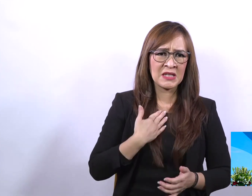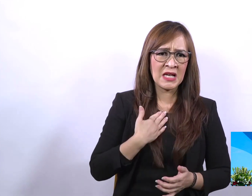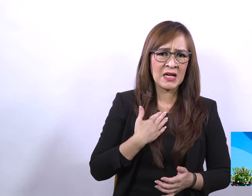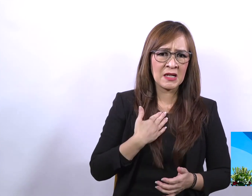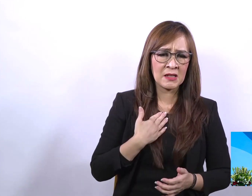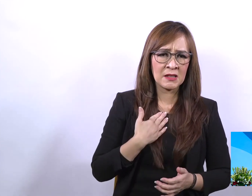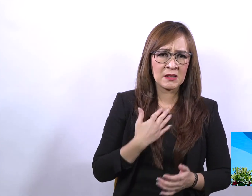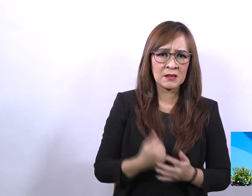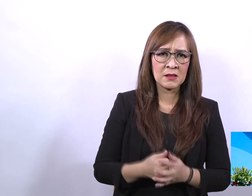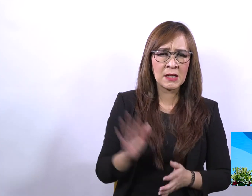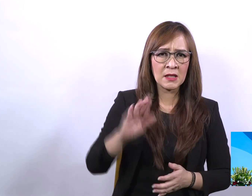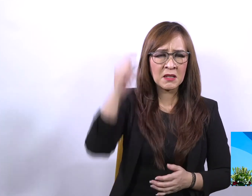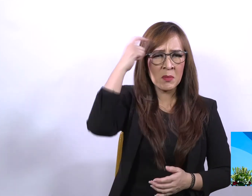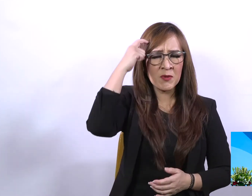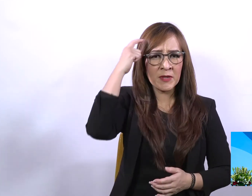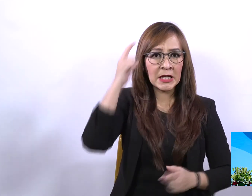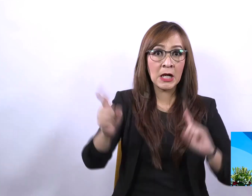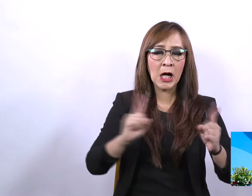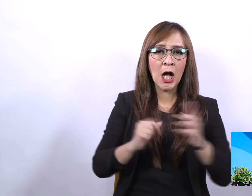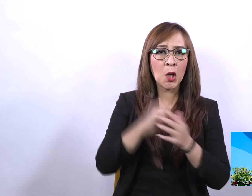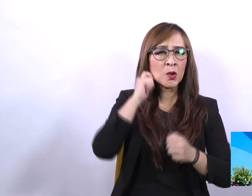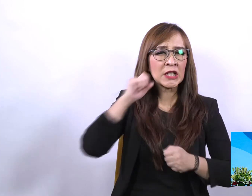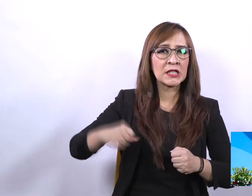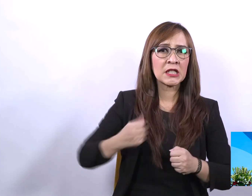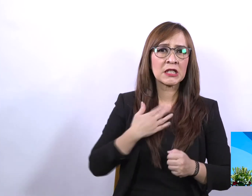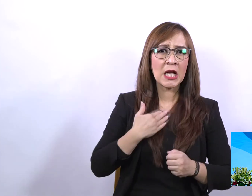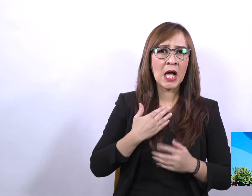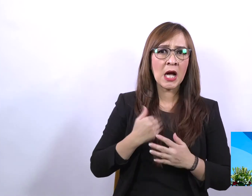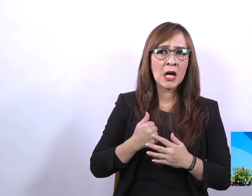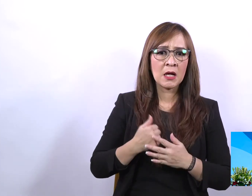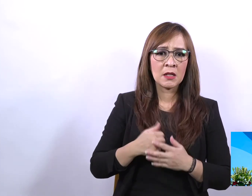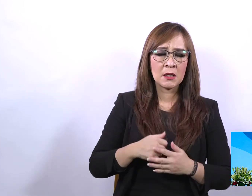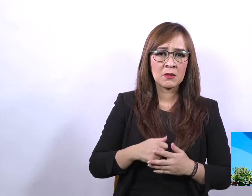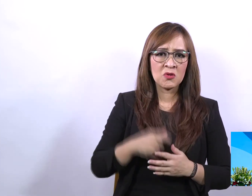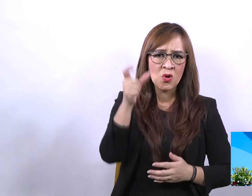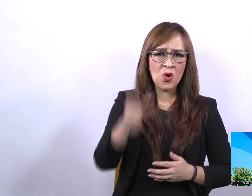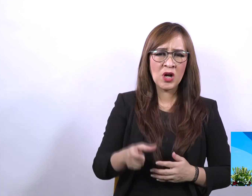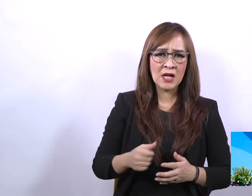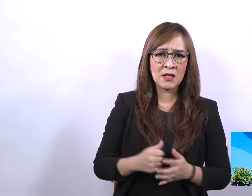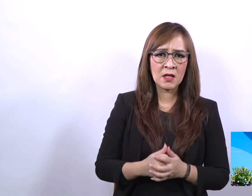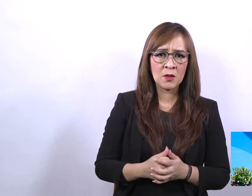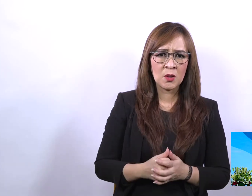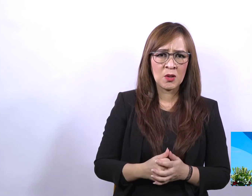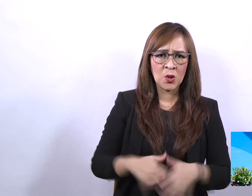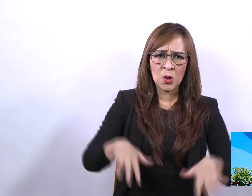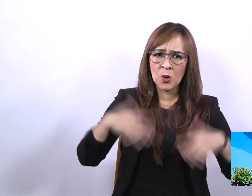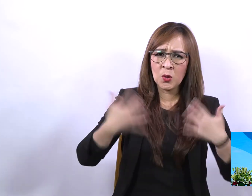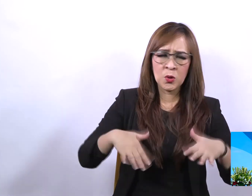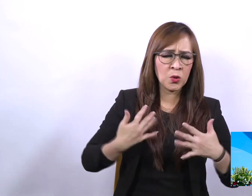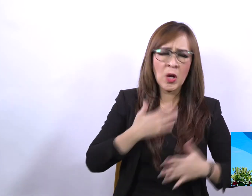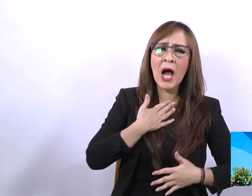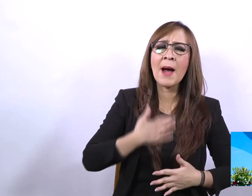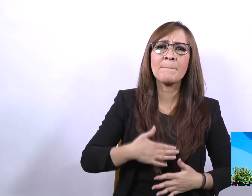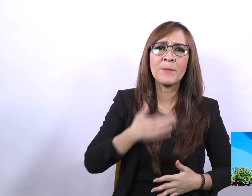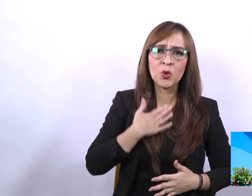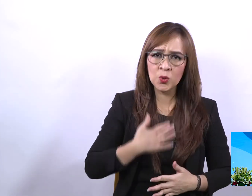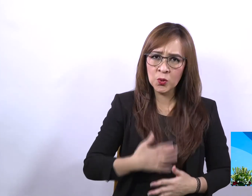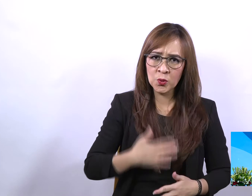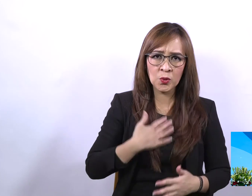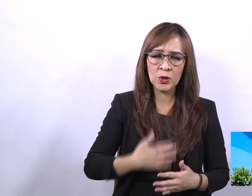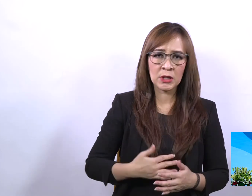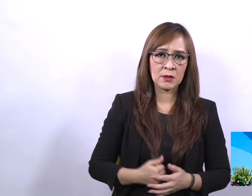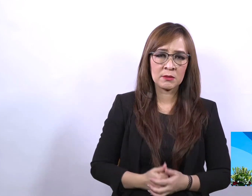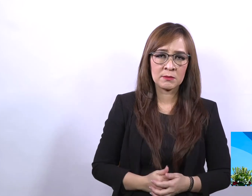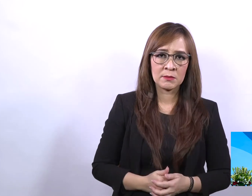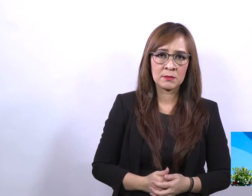serakah banget orangnya pendeta dulu pokoknya cuman weh Iya kan duit kalau masuk gak bisa keluar lagi wudhu minta ampun depannya tertekan